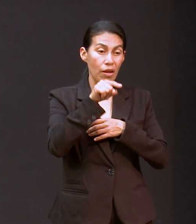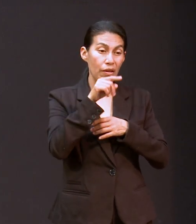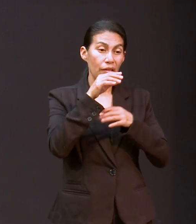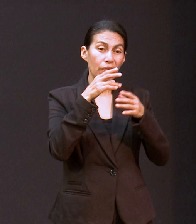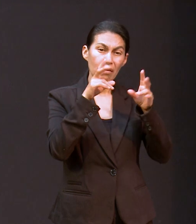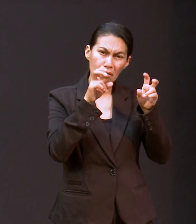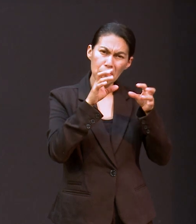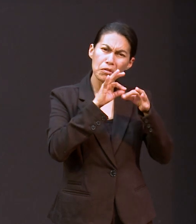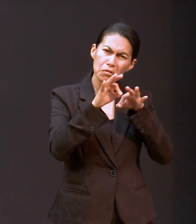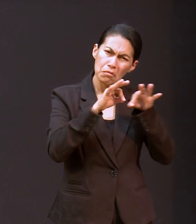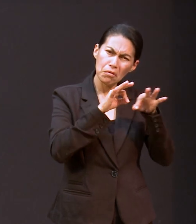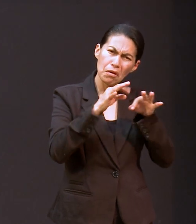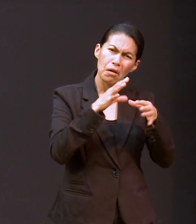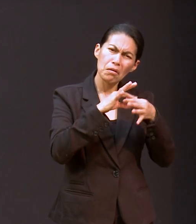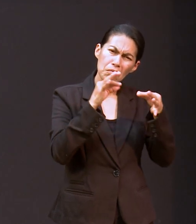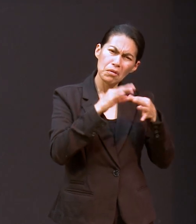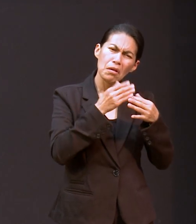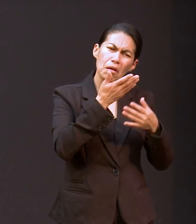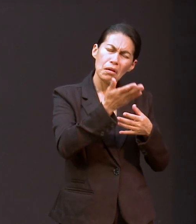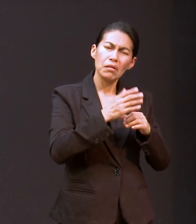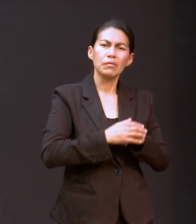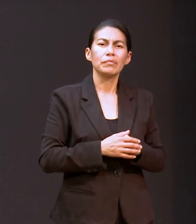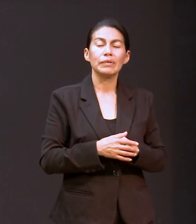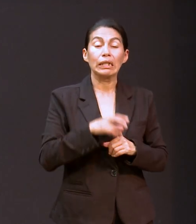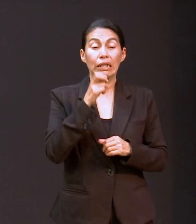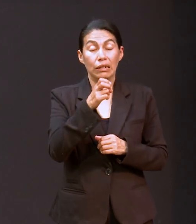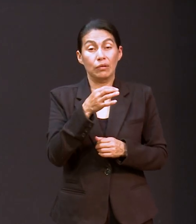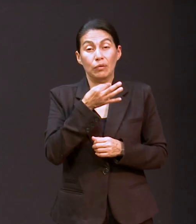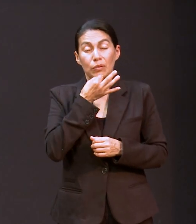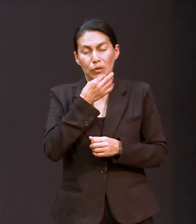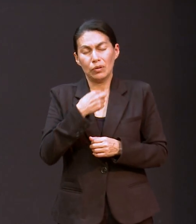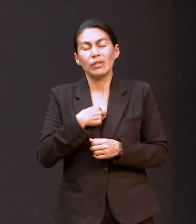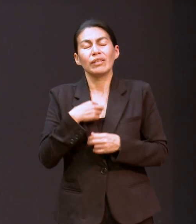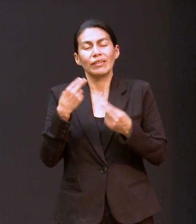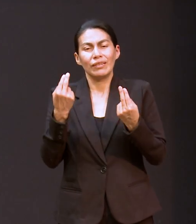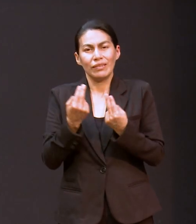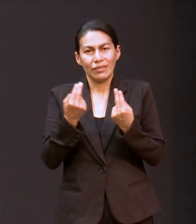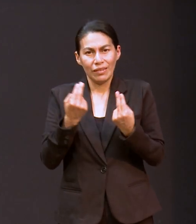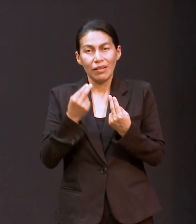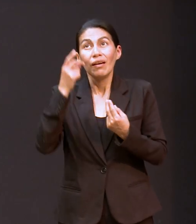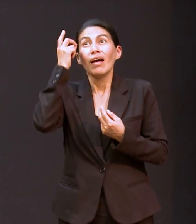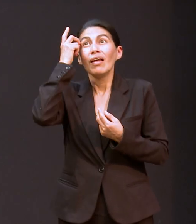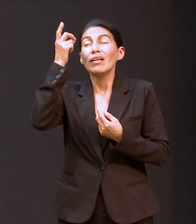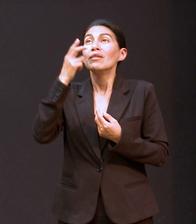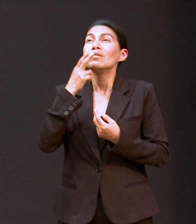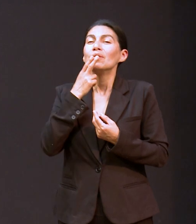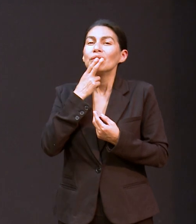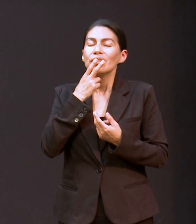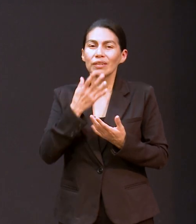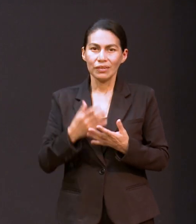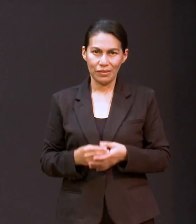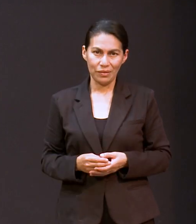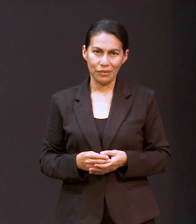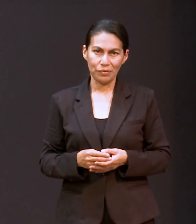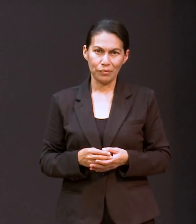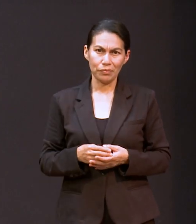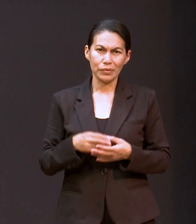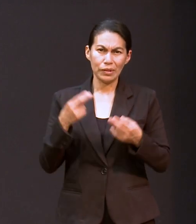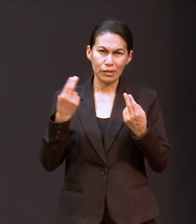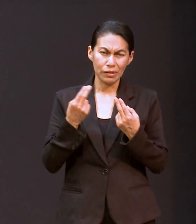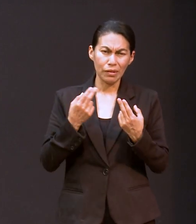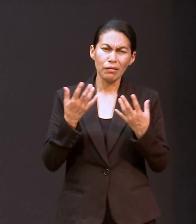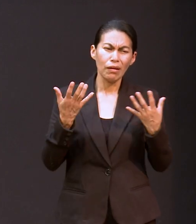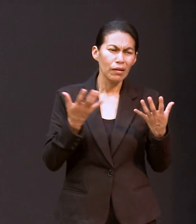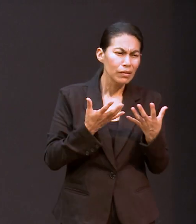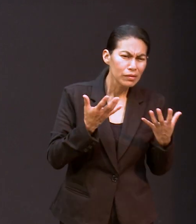para mí ha sido algo que es pude ver porque era algo que yo necesitaba en esos momentos necesitaba que Dios me